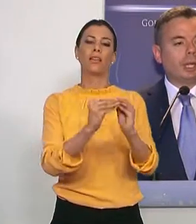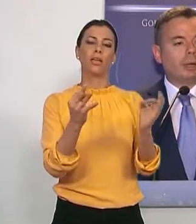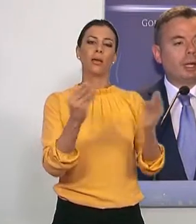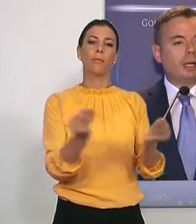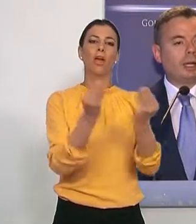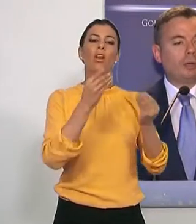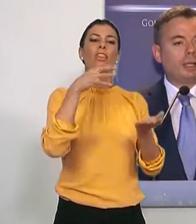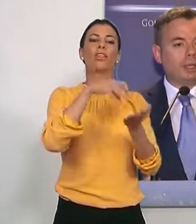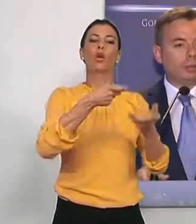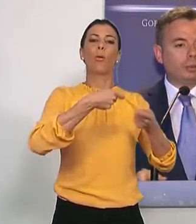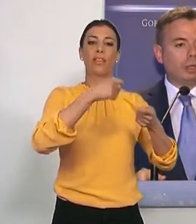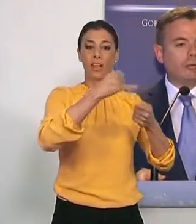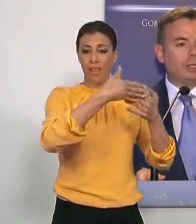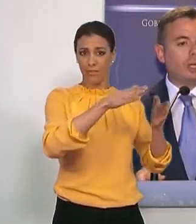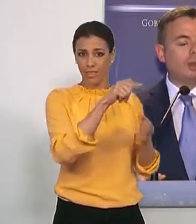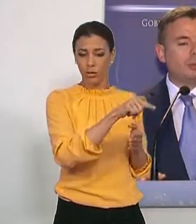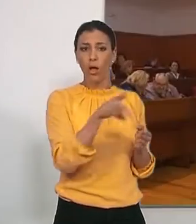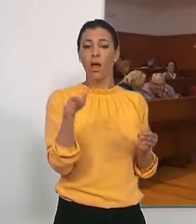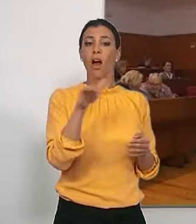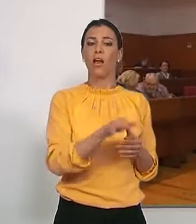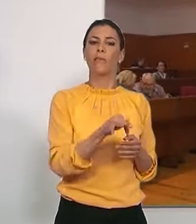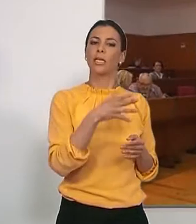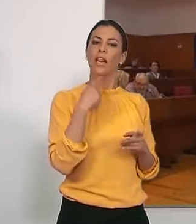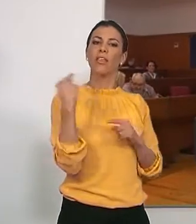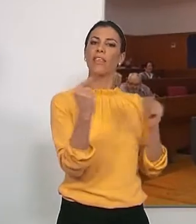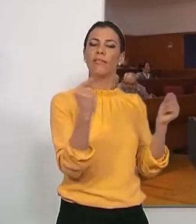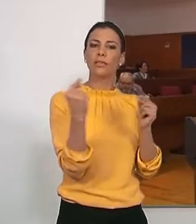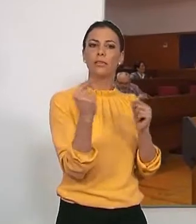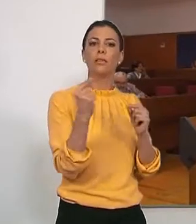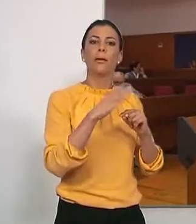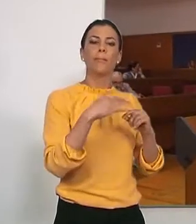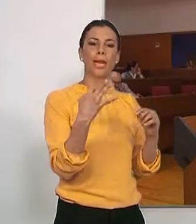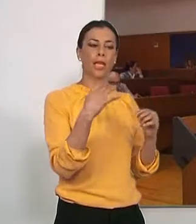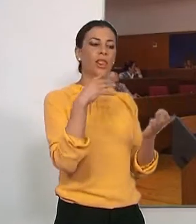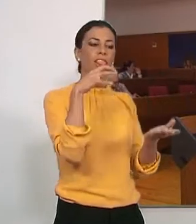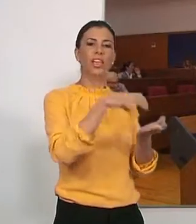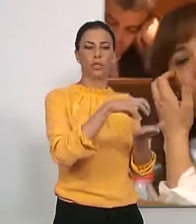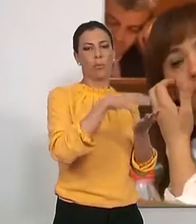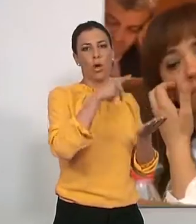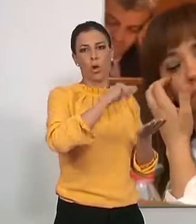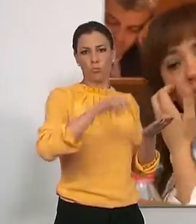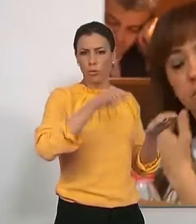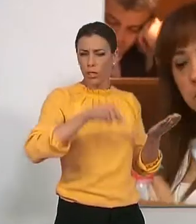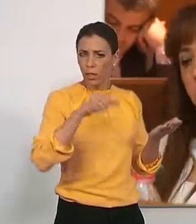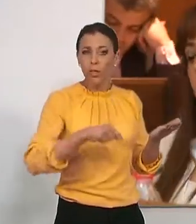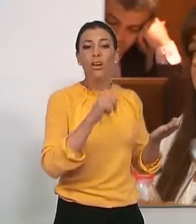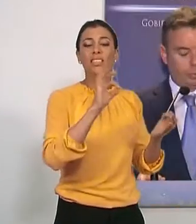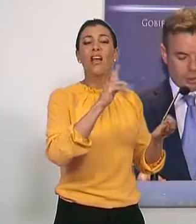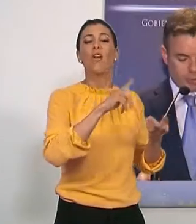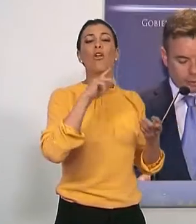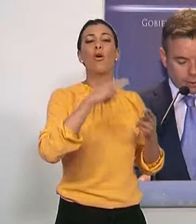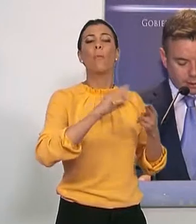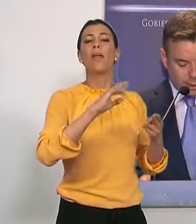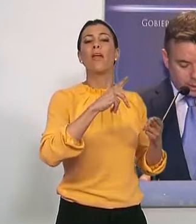en el centro comercial abierto independientemente de ello se debatirá la adhesión a la central de contratación de la